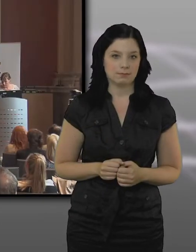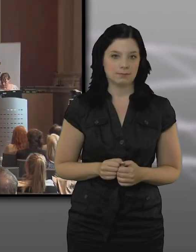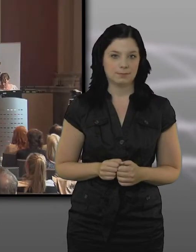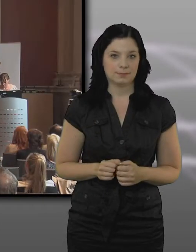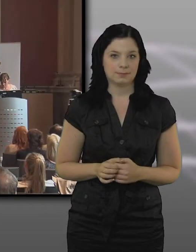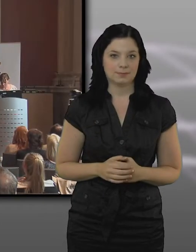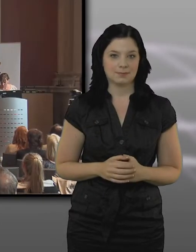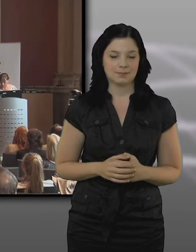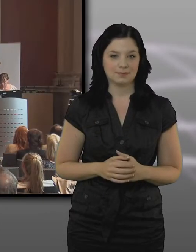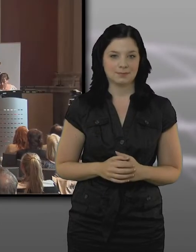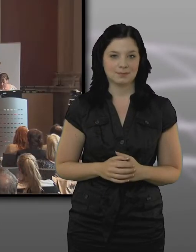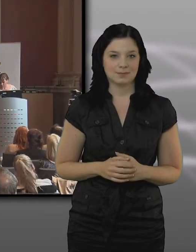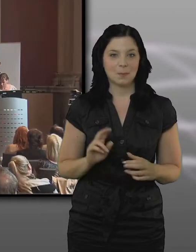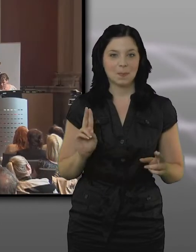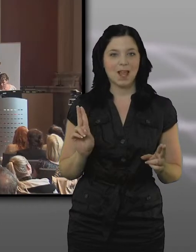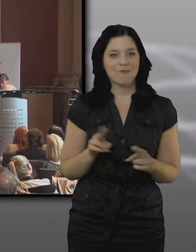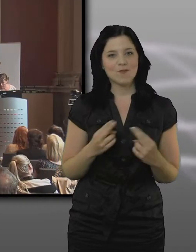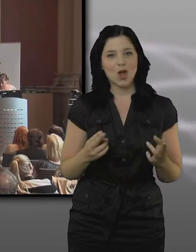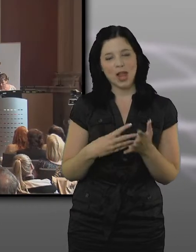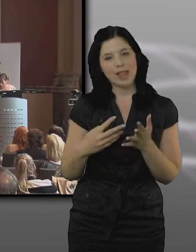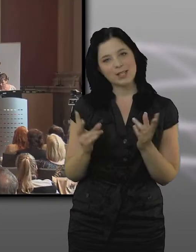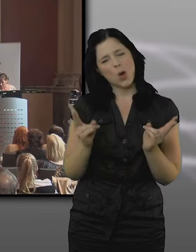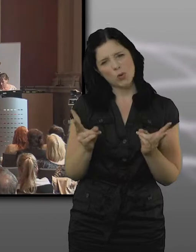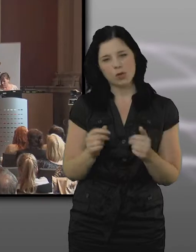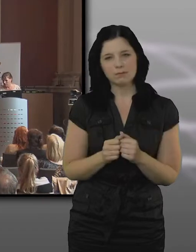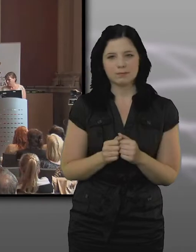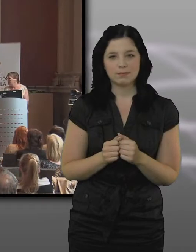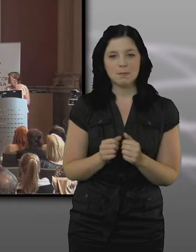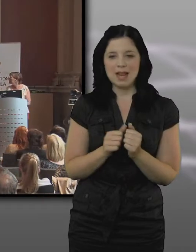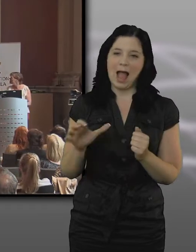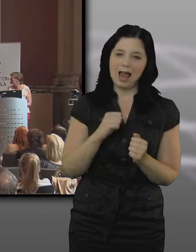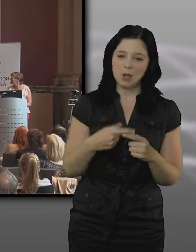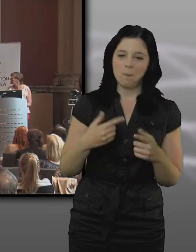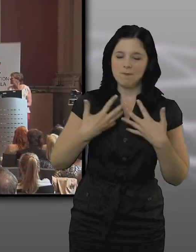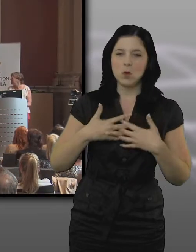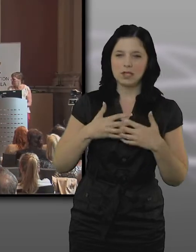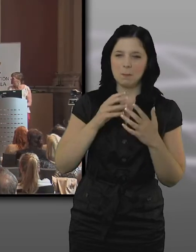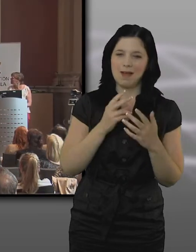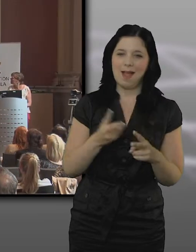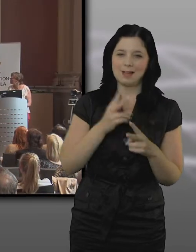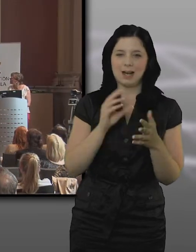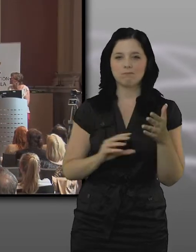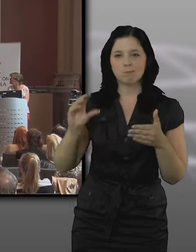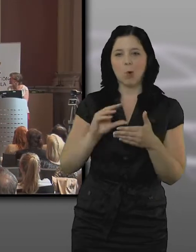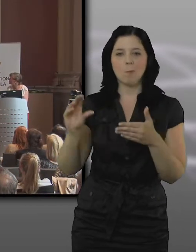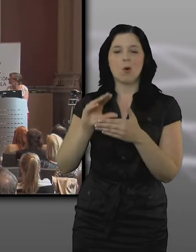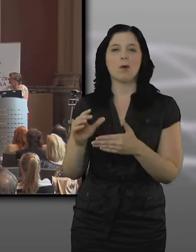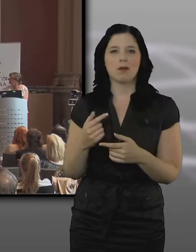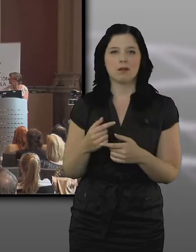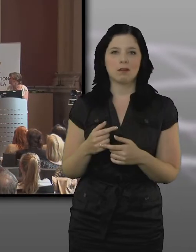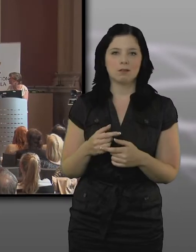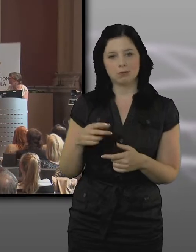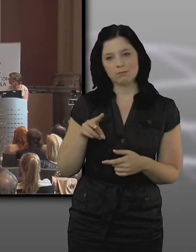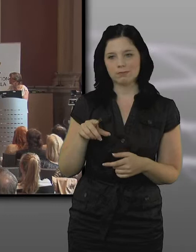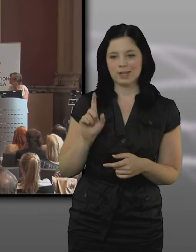Och den vanliga textningen är inga konstigheter. Men alla de här ligger som lager på den här sajten, redo att tas i bruk för